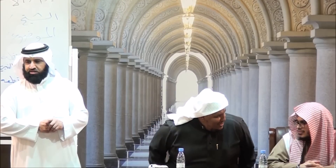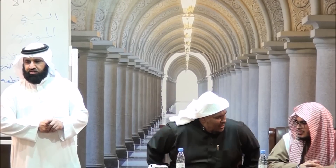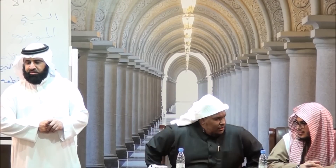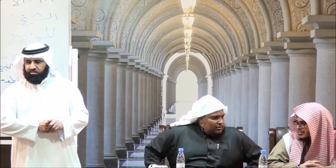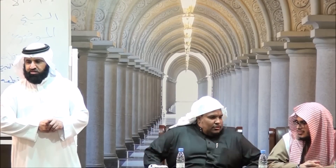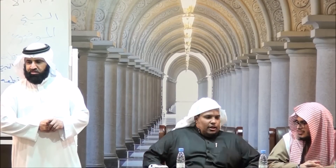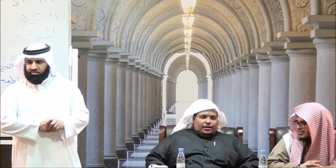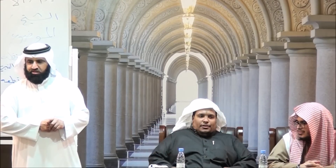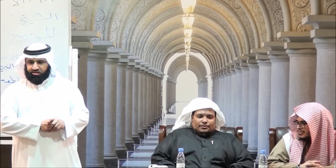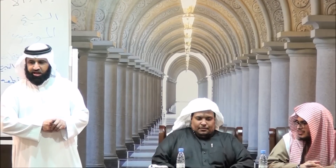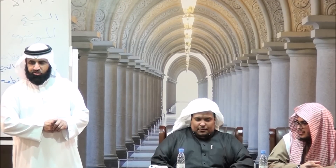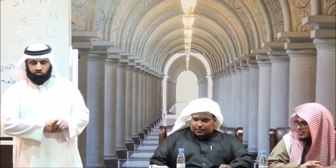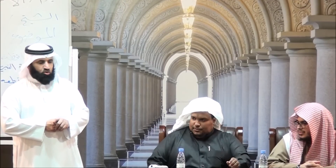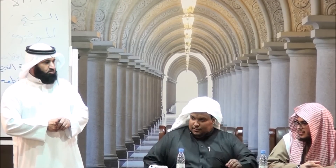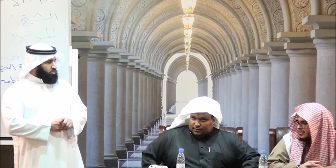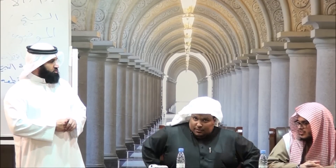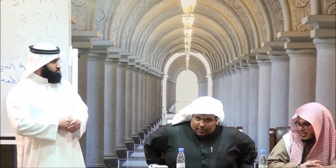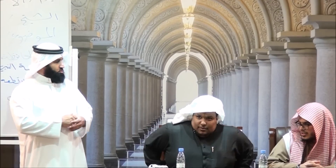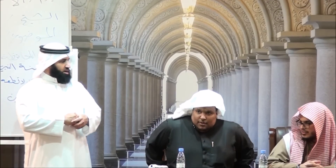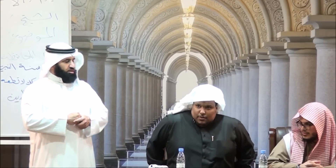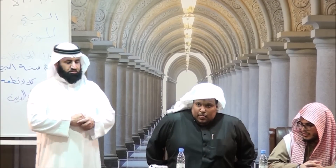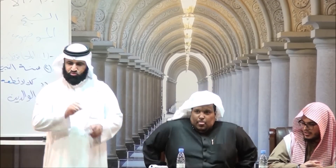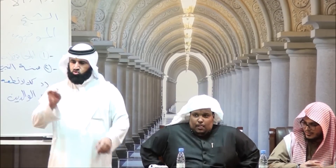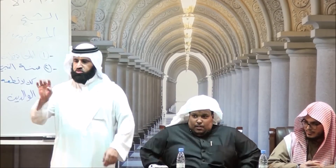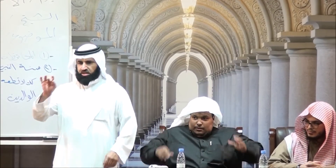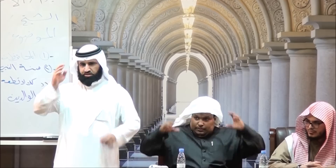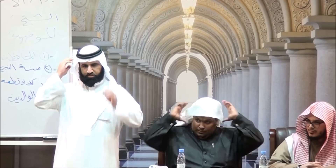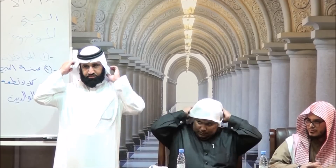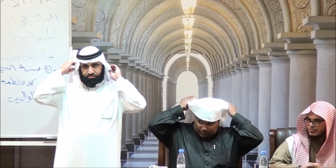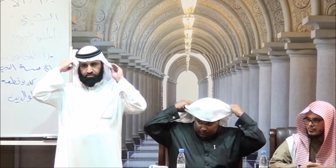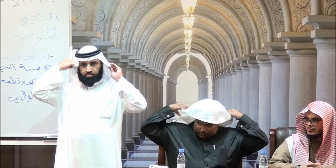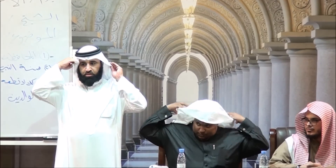والرجال. صحيح. هذه مهمة. صحيح.